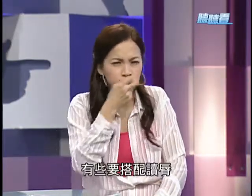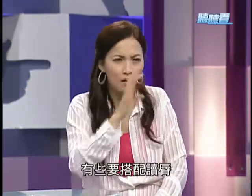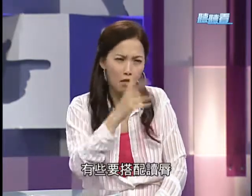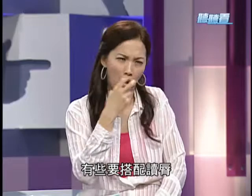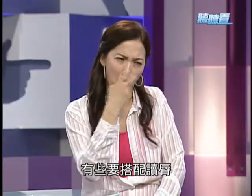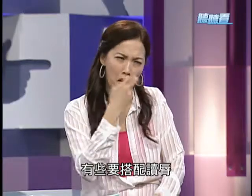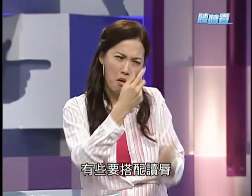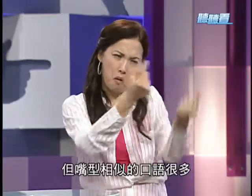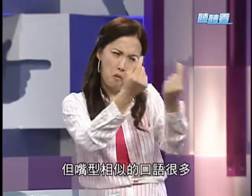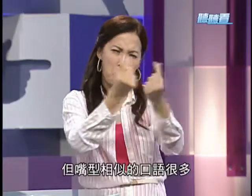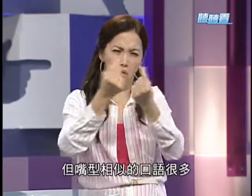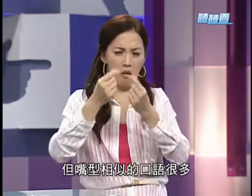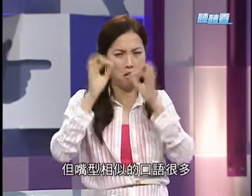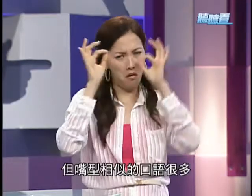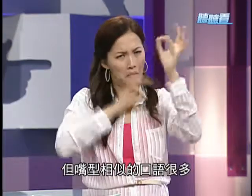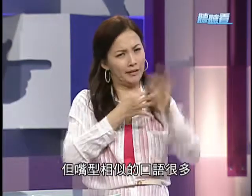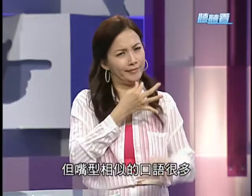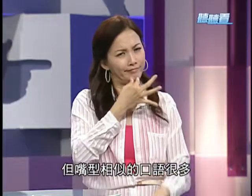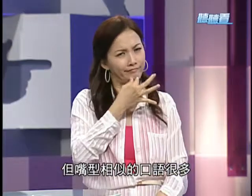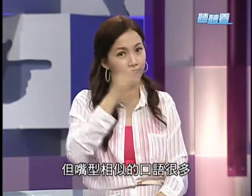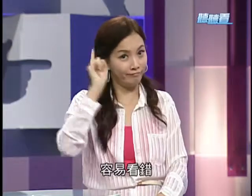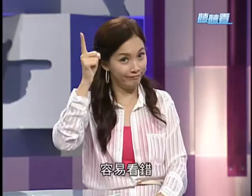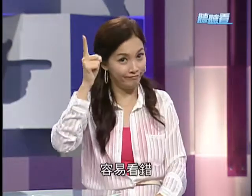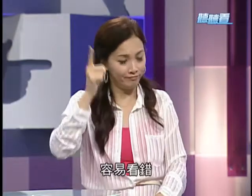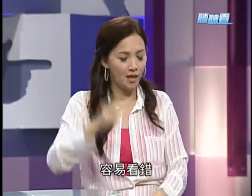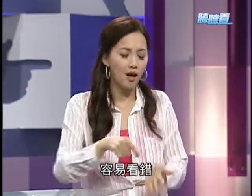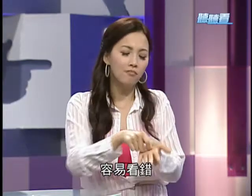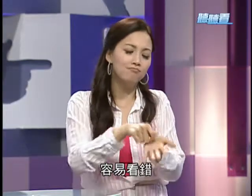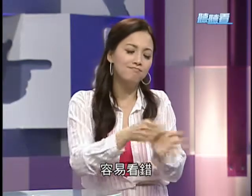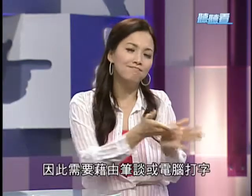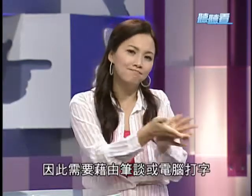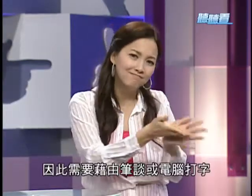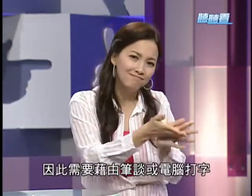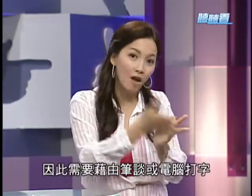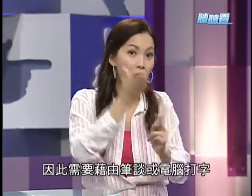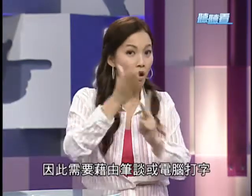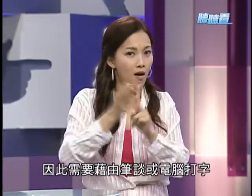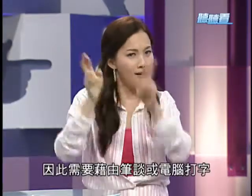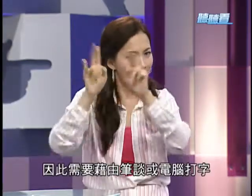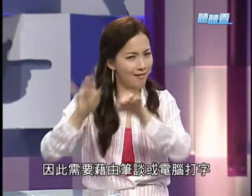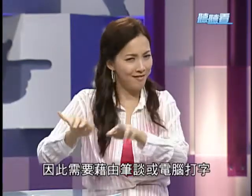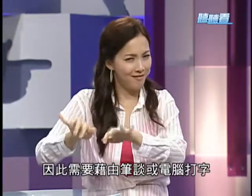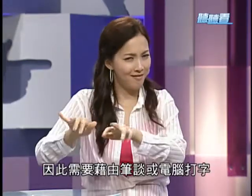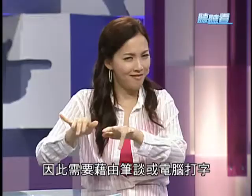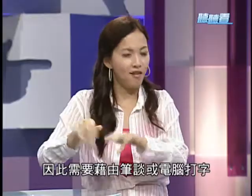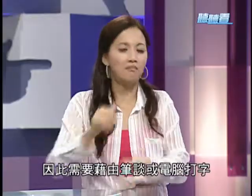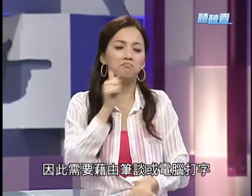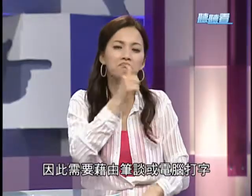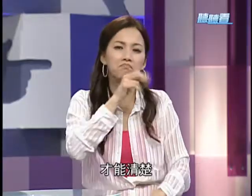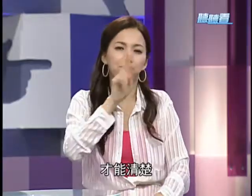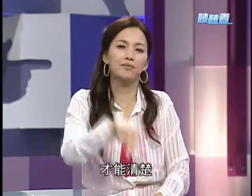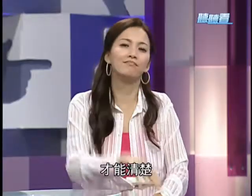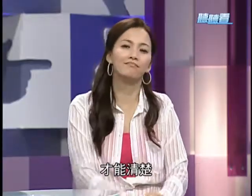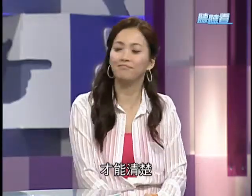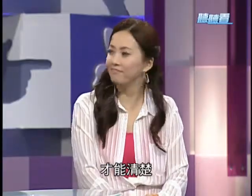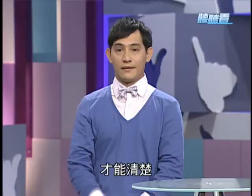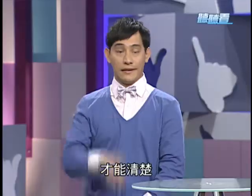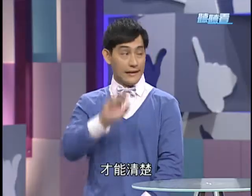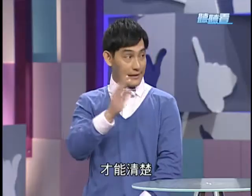唇，但嘴型相似的口语很多容易看错，因此需要借由笔谈或电脑打字才能清楚。 但